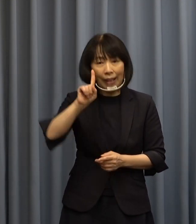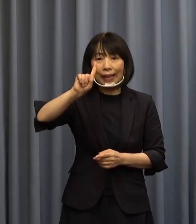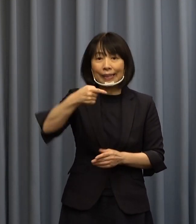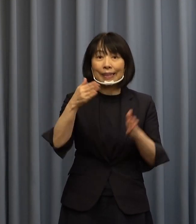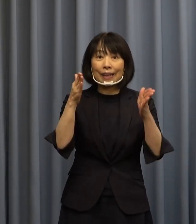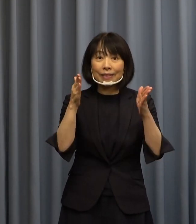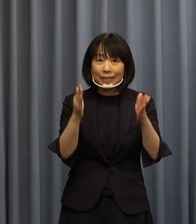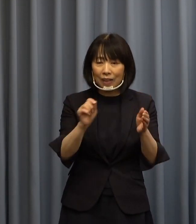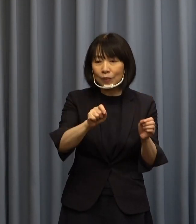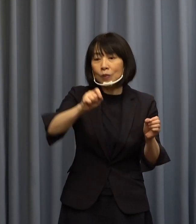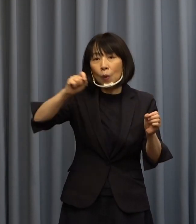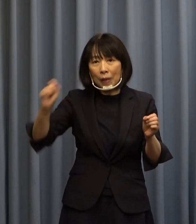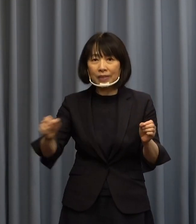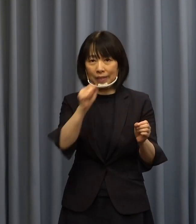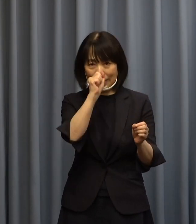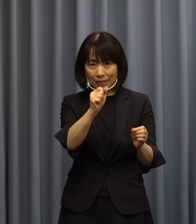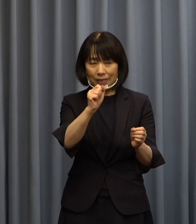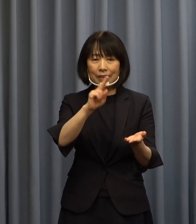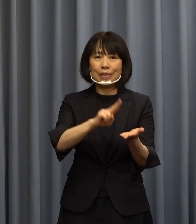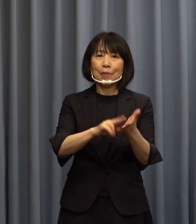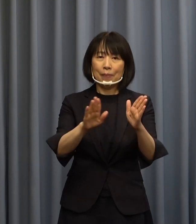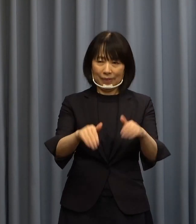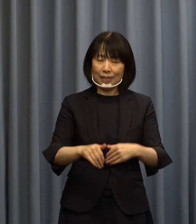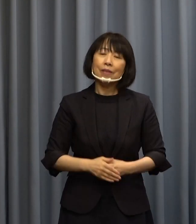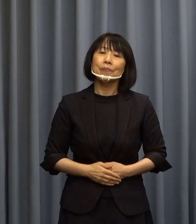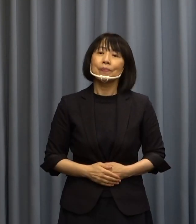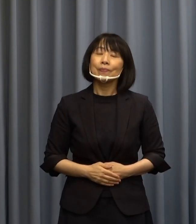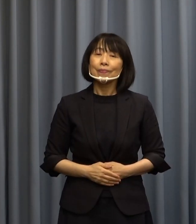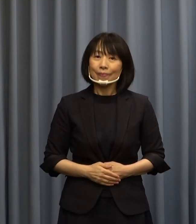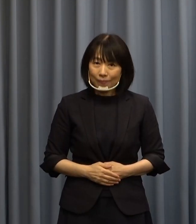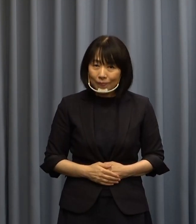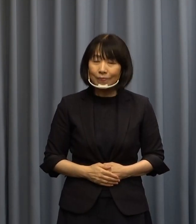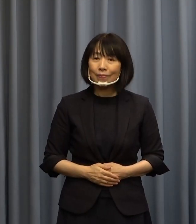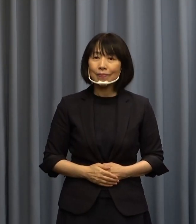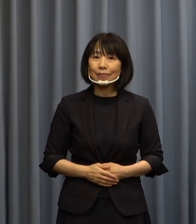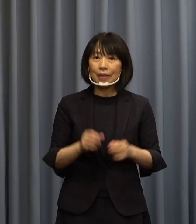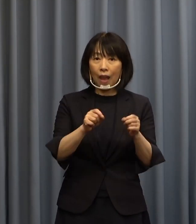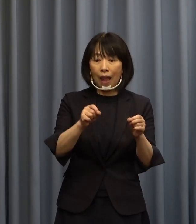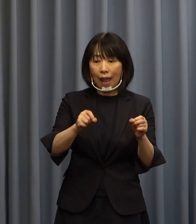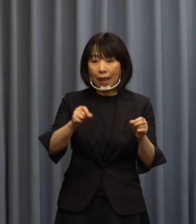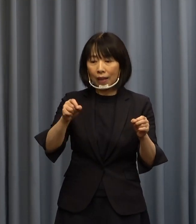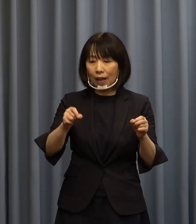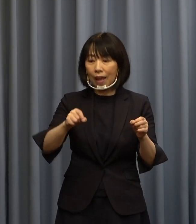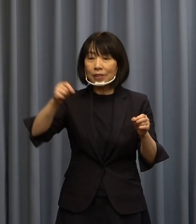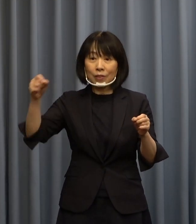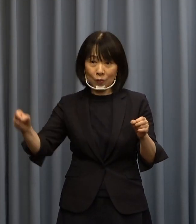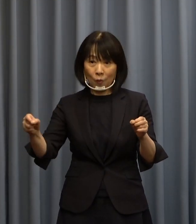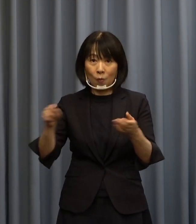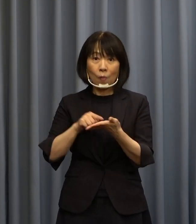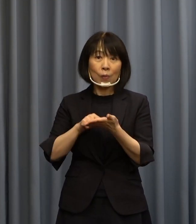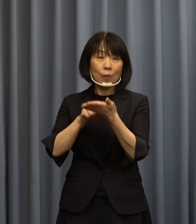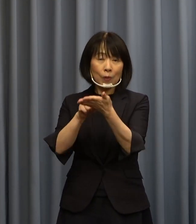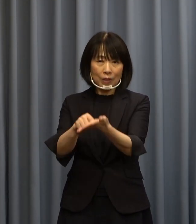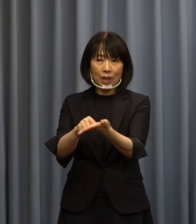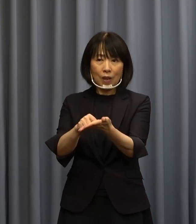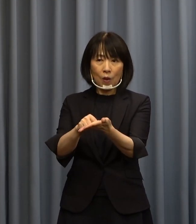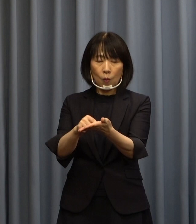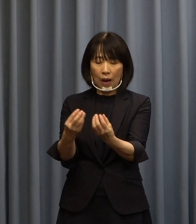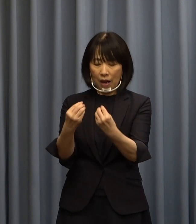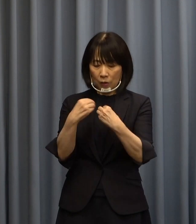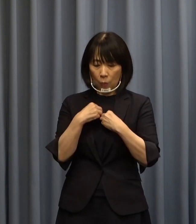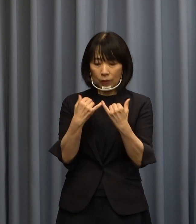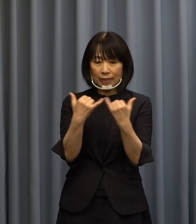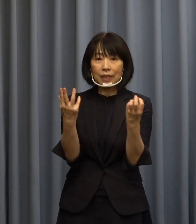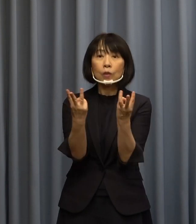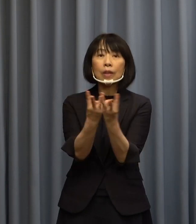お願いをさせていただきました。 延長を要請する理由として確認なんですけれども、要請者数がこの